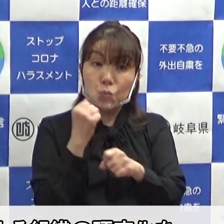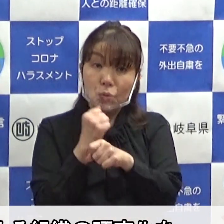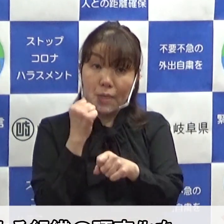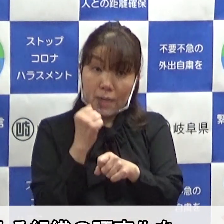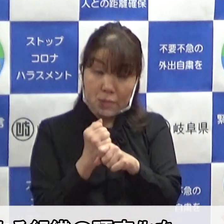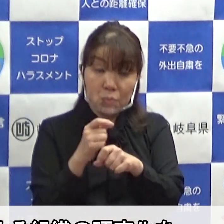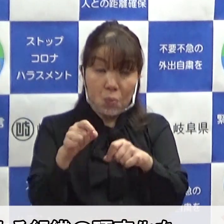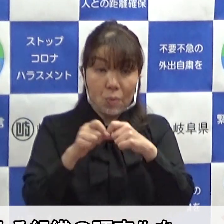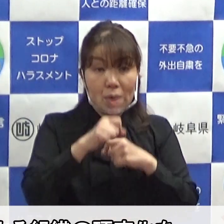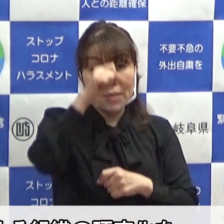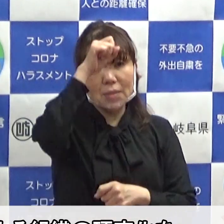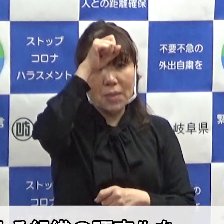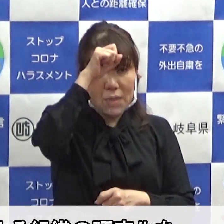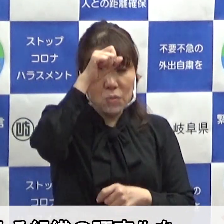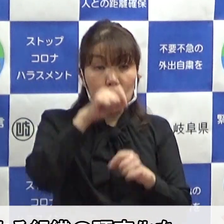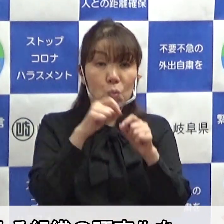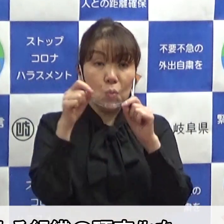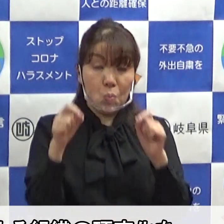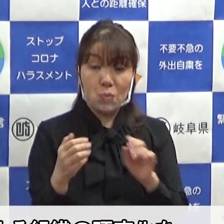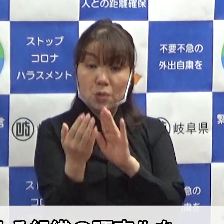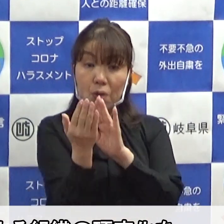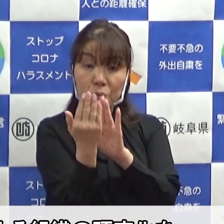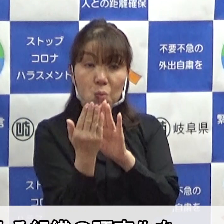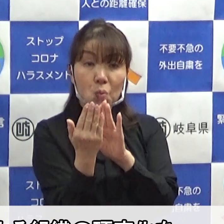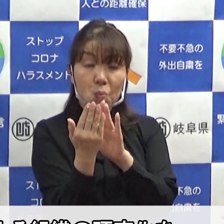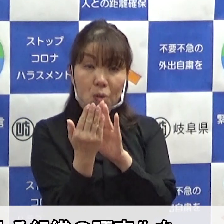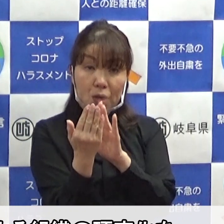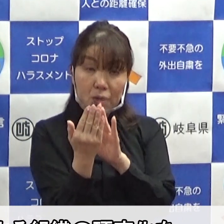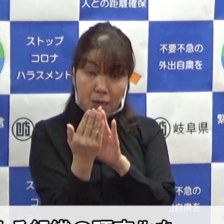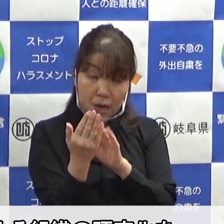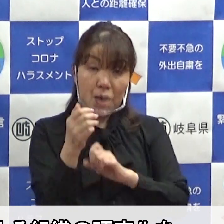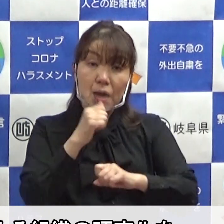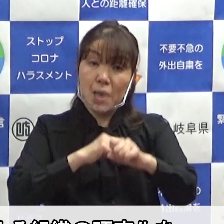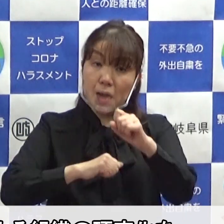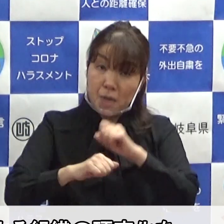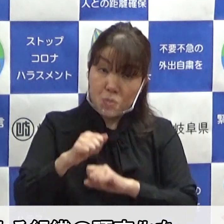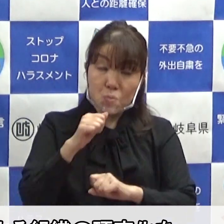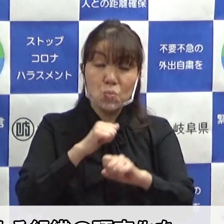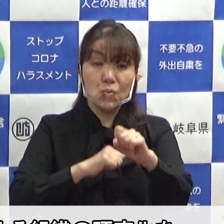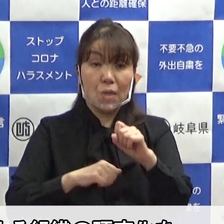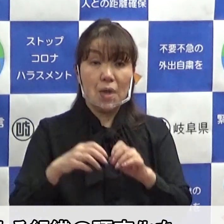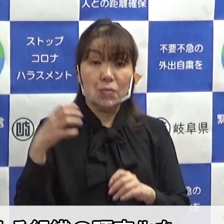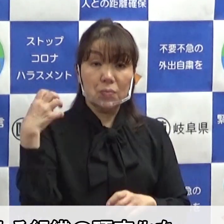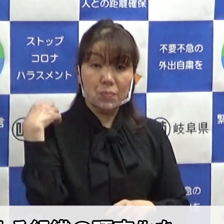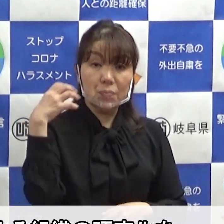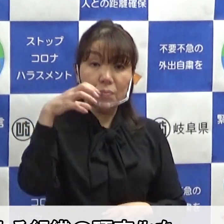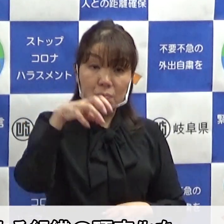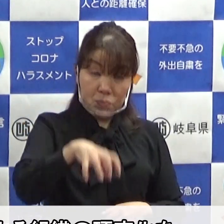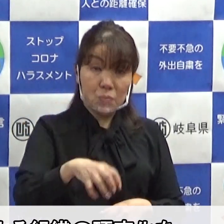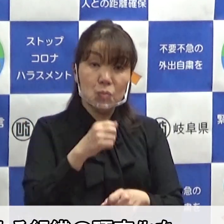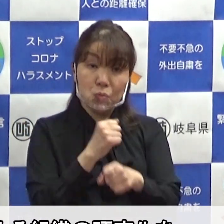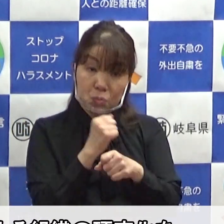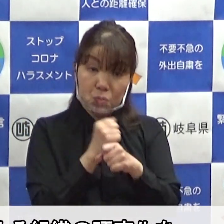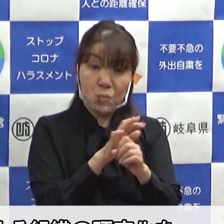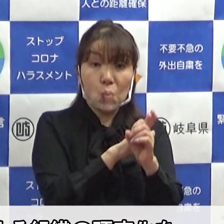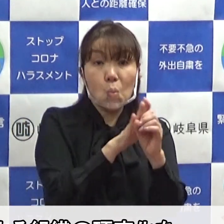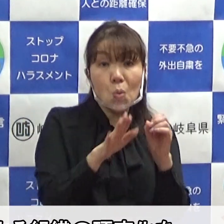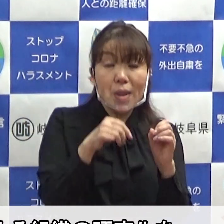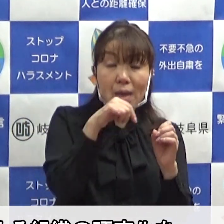感染症の問題を正面から扱うようなですね、セクションを作るとかですね、コロナが起こればコロナで対策